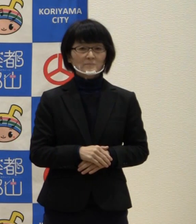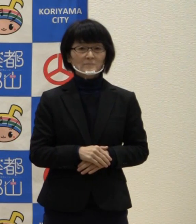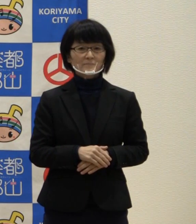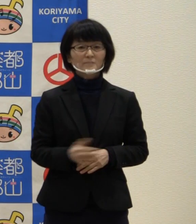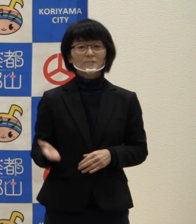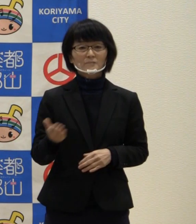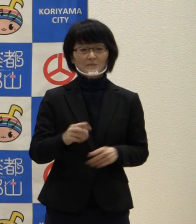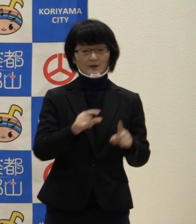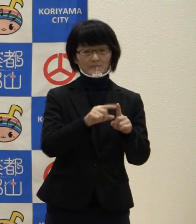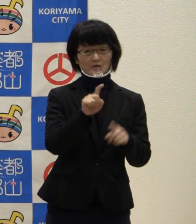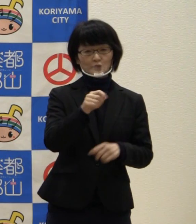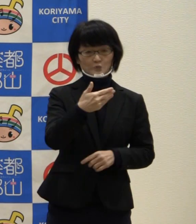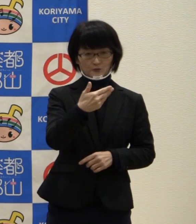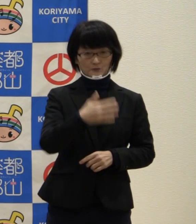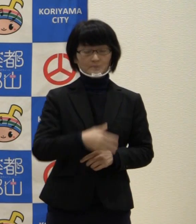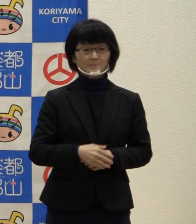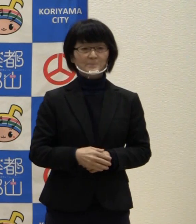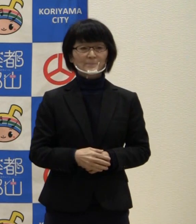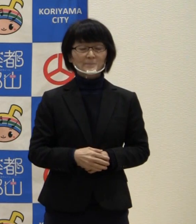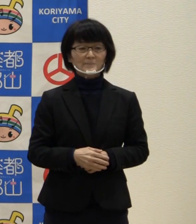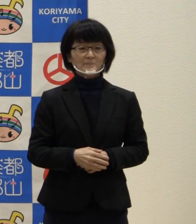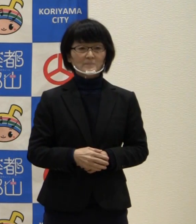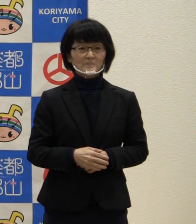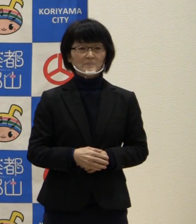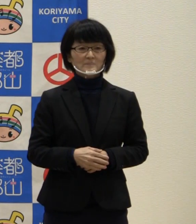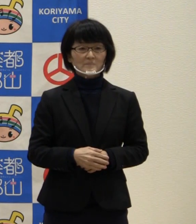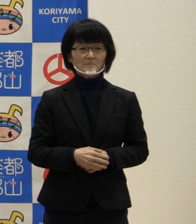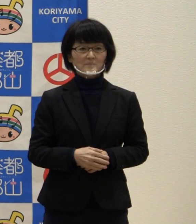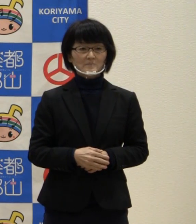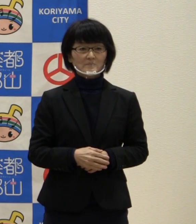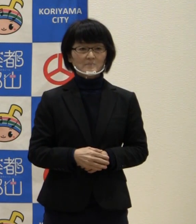次が19ページでございます。